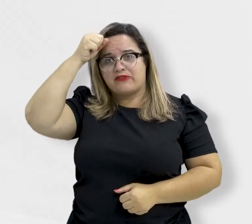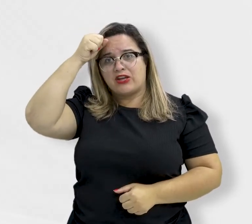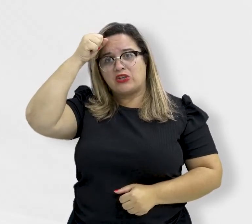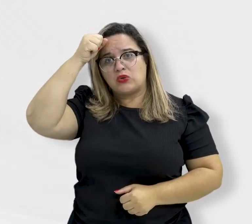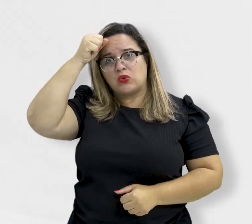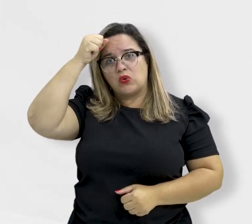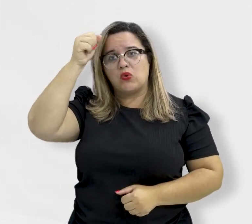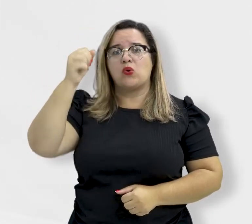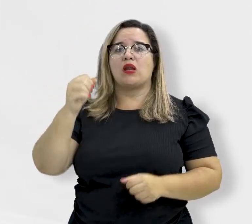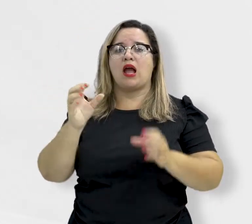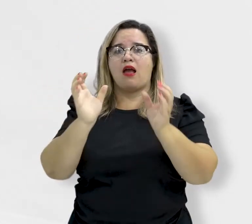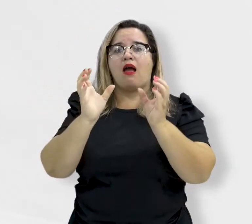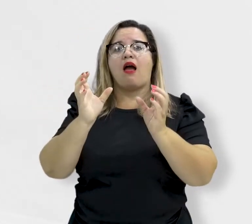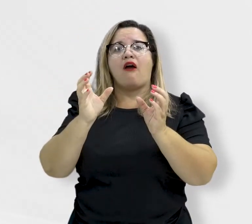Militar, afirmou a prefeita.